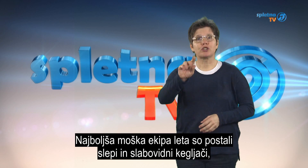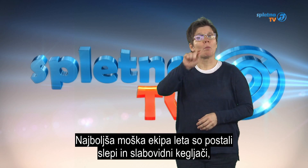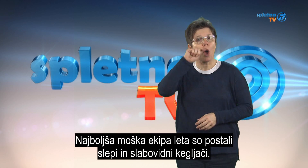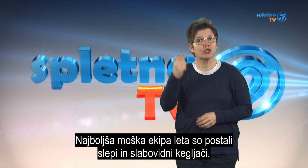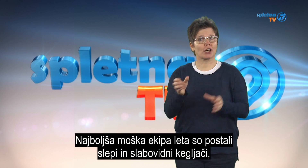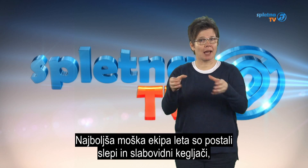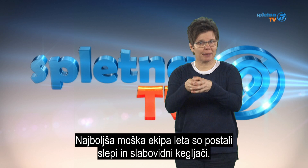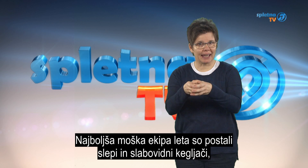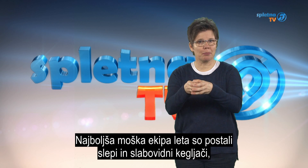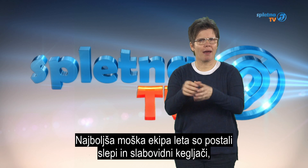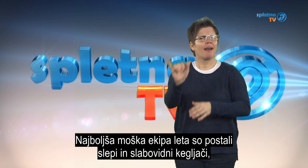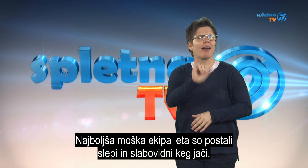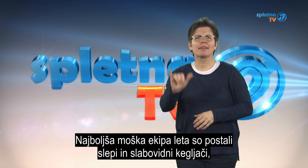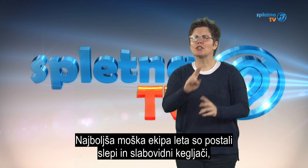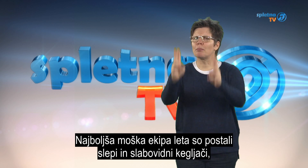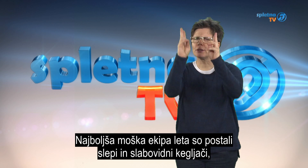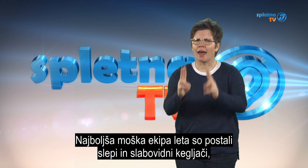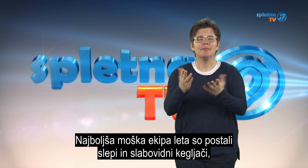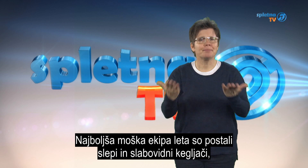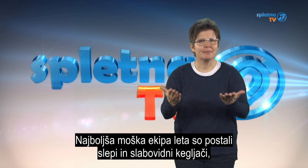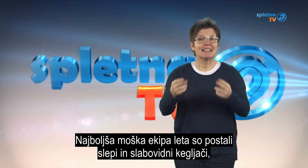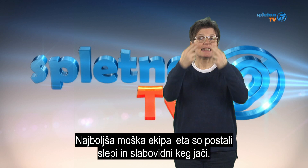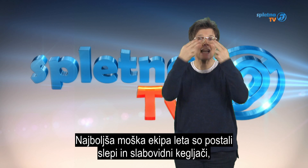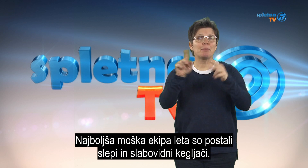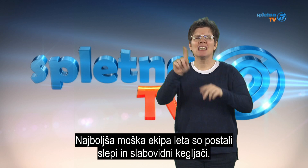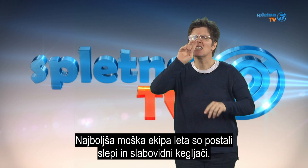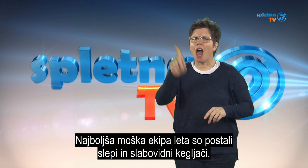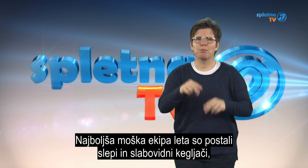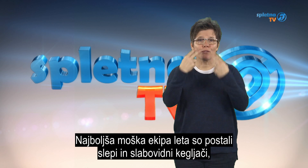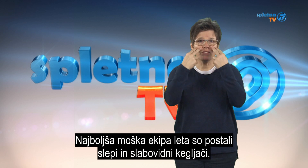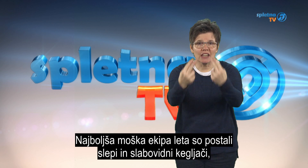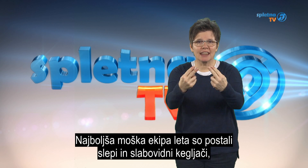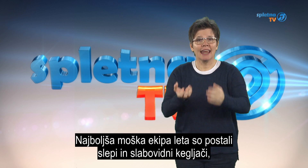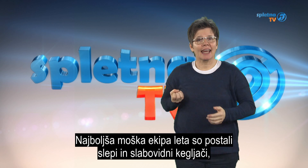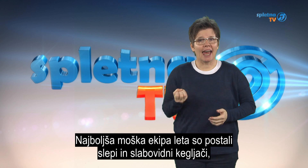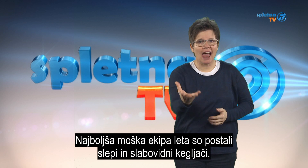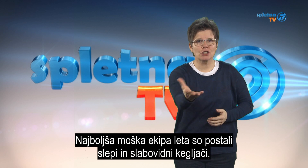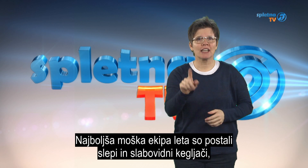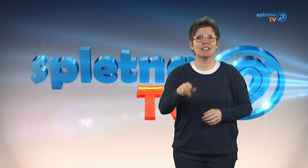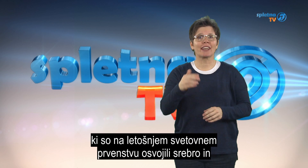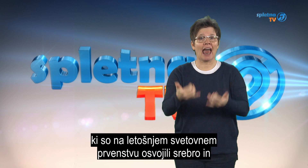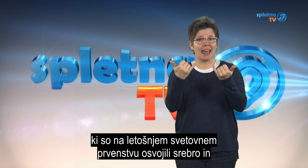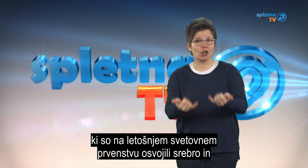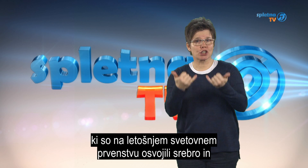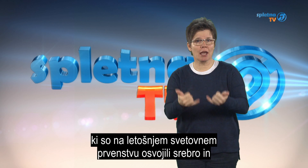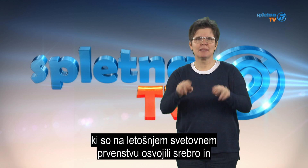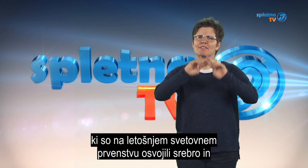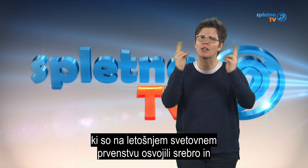Najboljša moška ekipa leta so postali slepi in slabovidni kegljači, ki so na letošnjem svetovnem prvenstvu